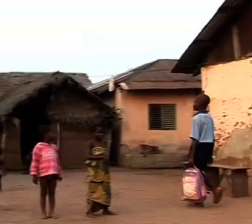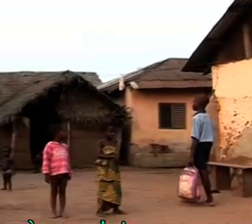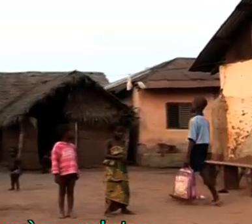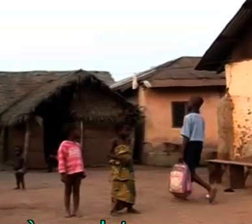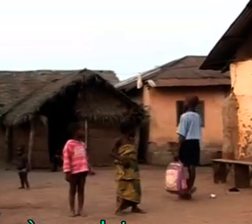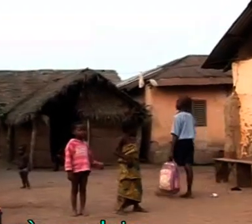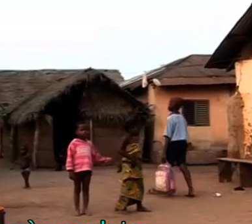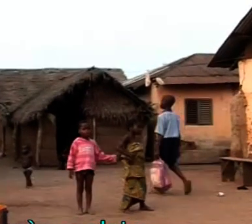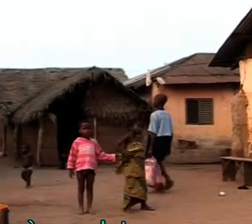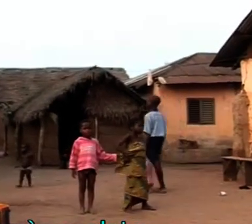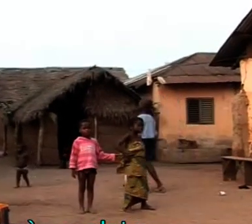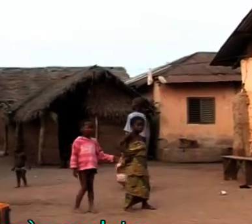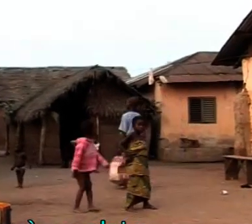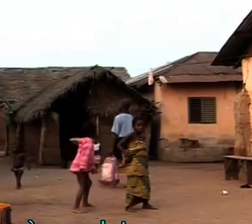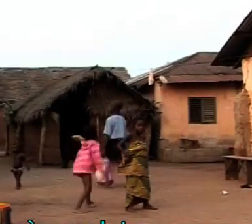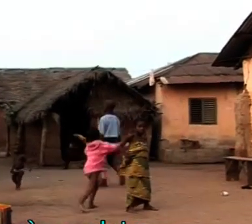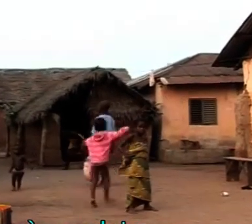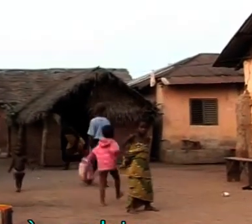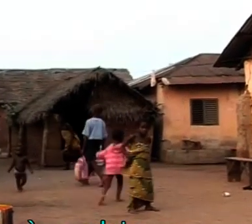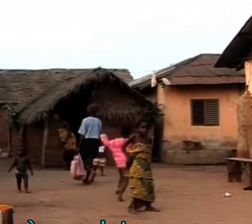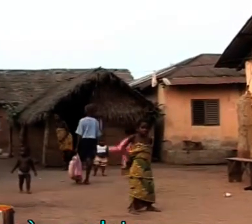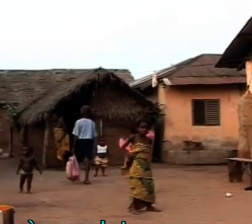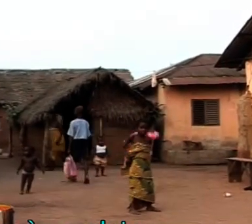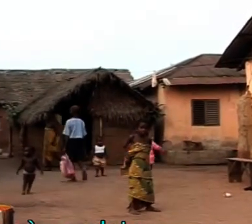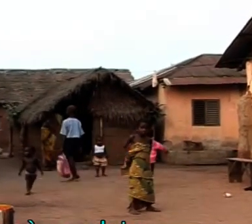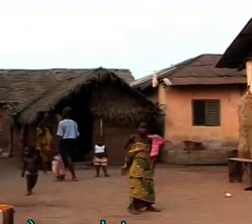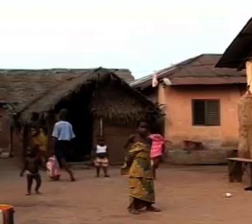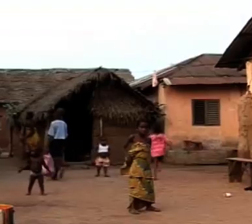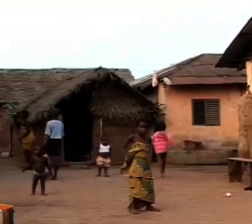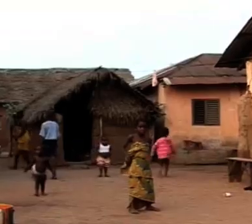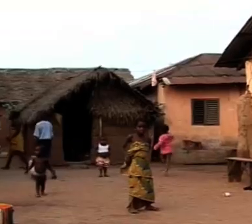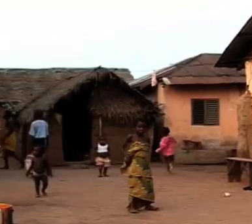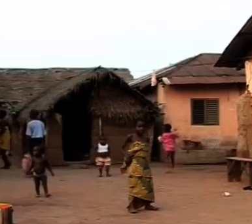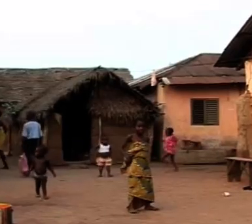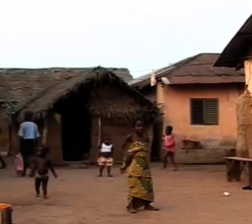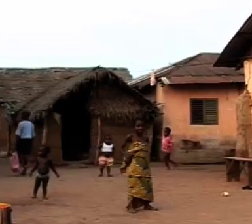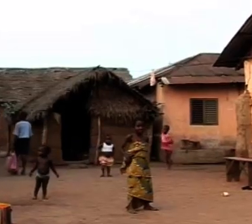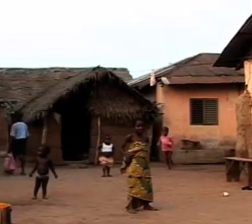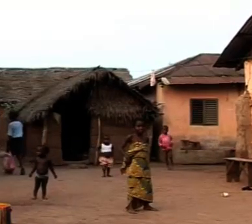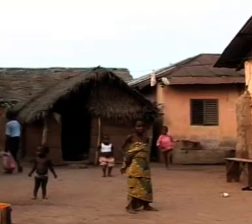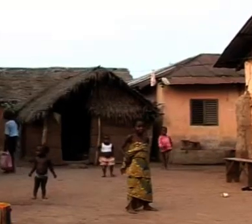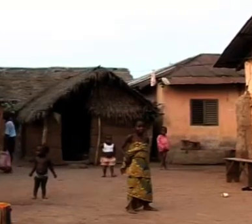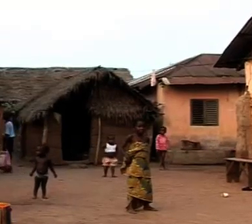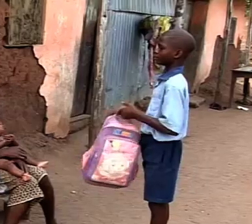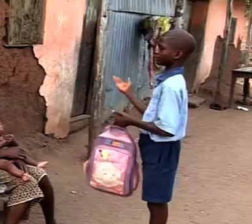Si l'accès scolaire est déjà aléatoire pour un enfant entendant, qu'en est-il pour des enfants sourds ?